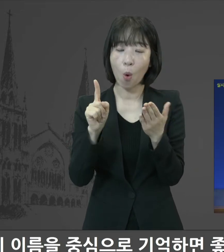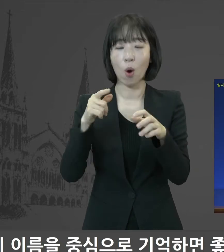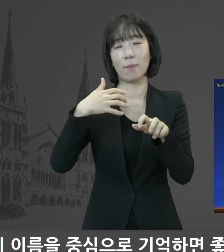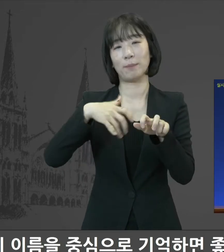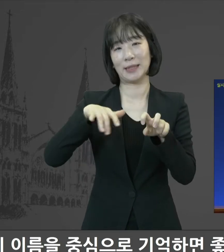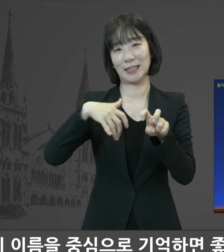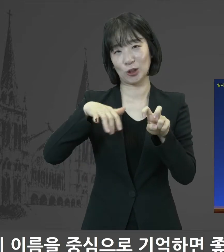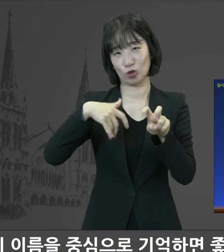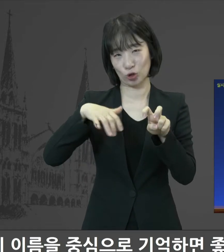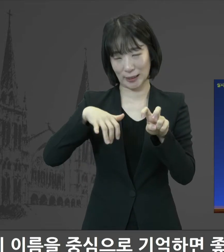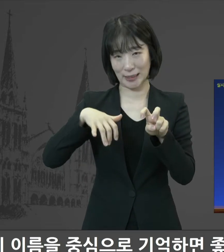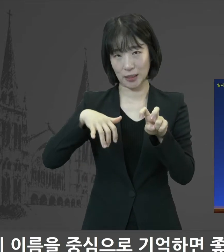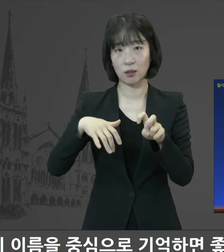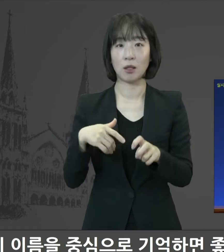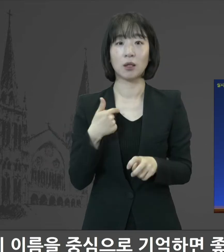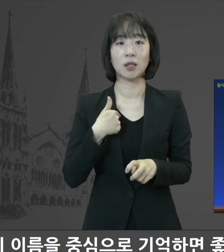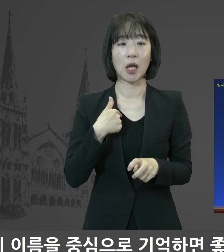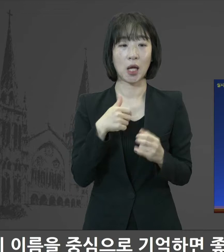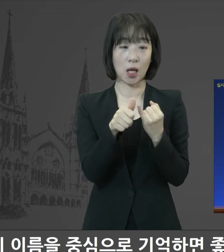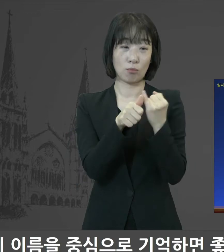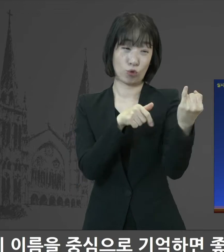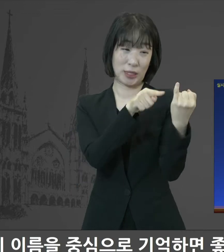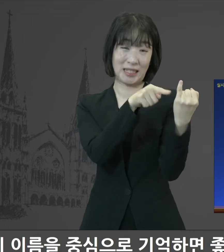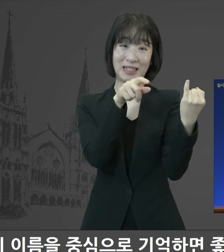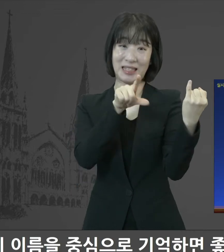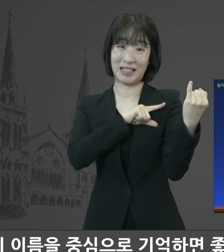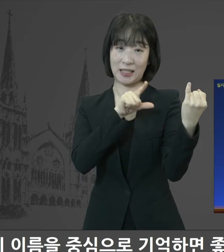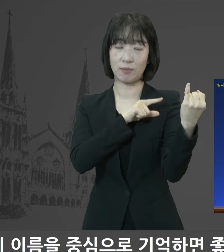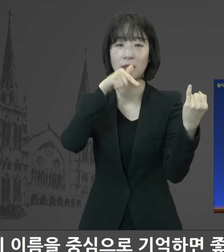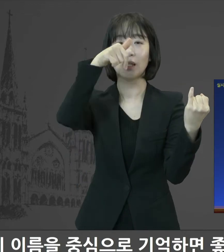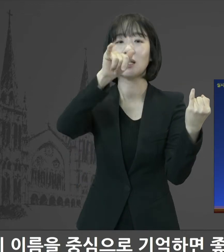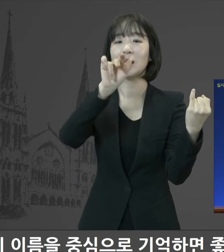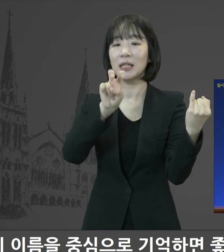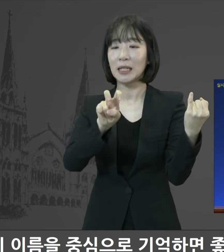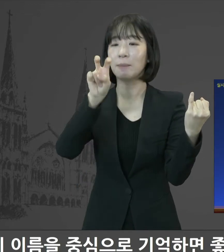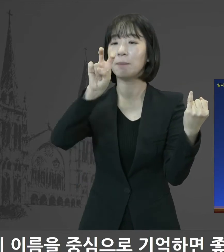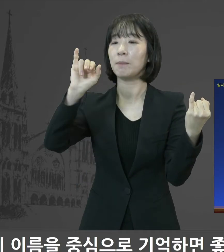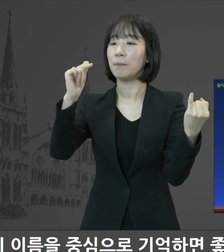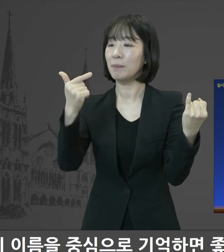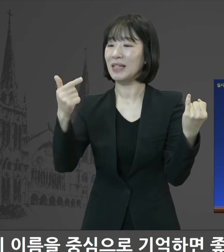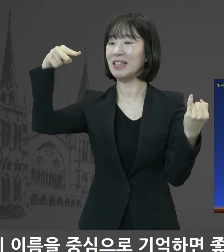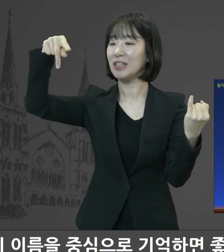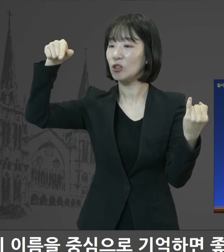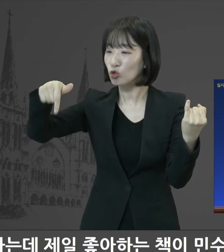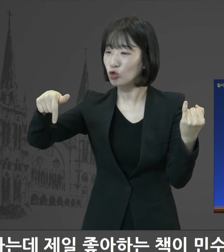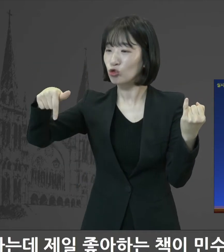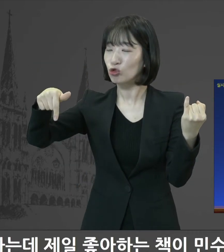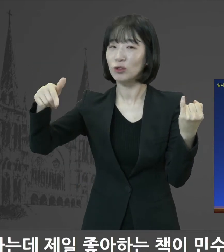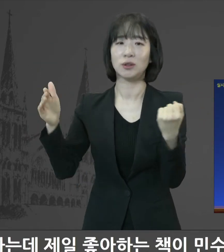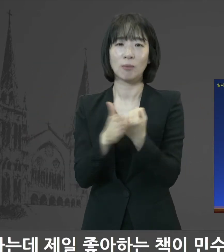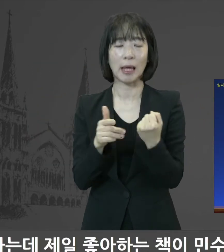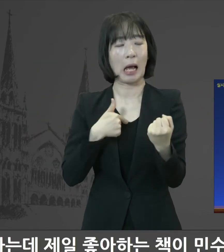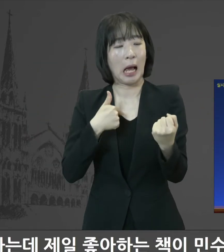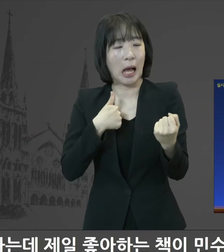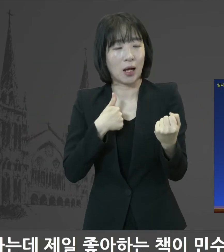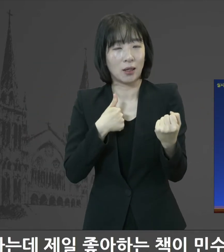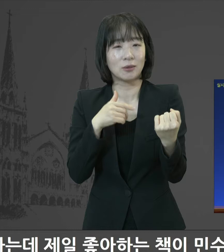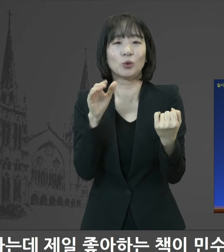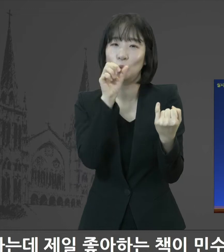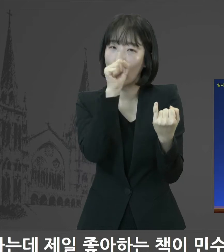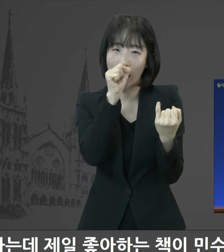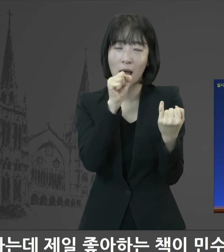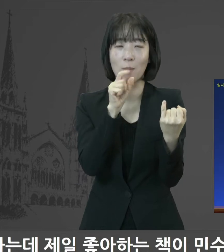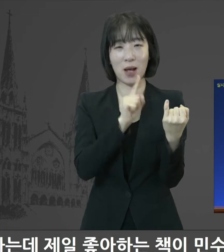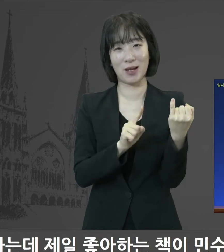보니까 사모님 성함이 김민숙, 그래서 민수기를 제일 좋아한다 그러는데, 어쨌든 어떤